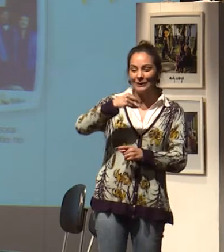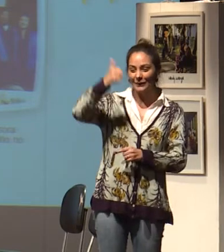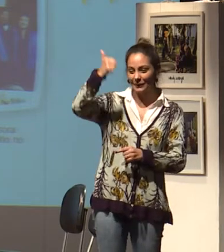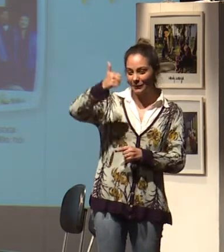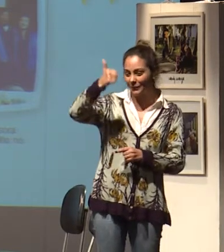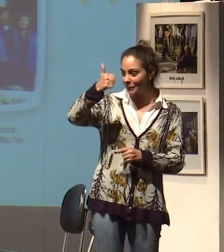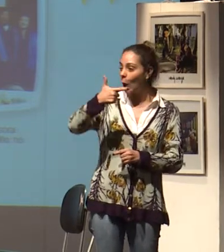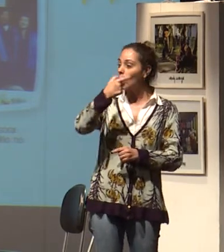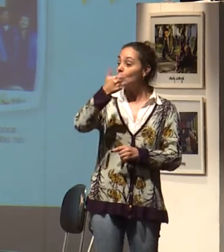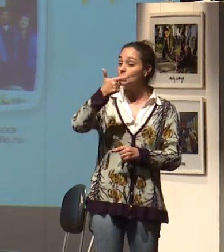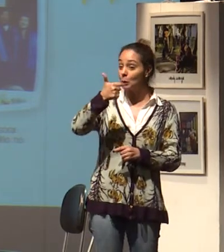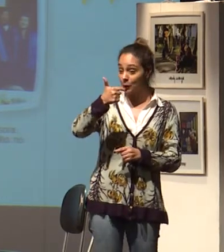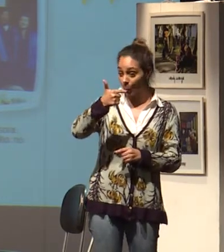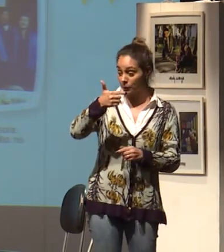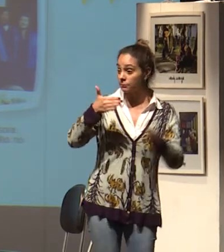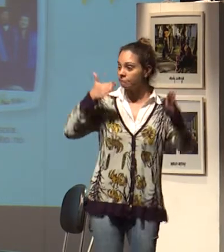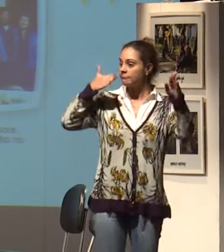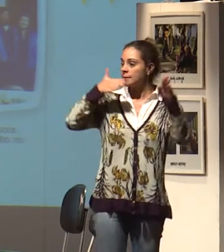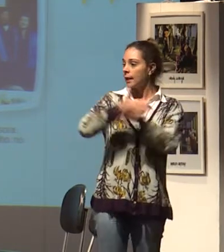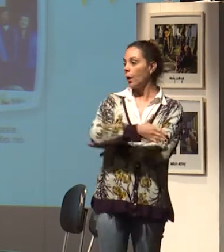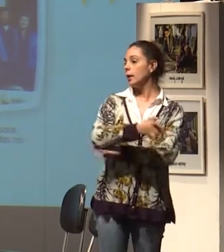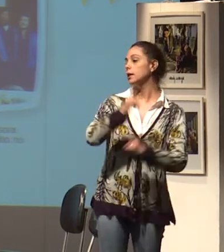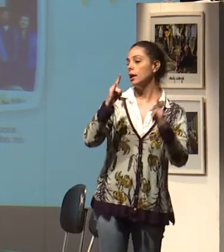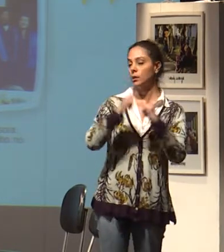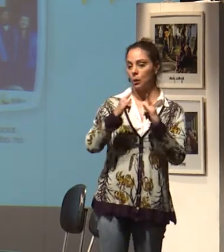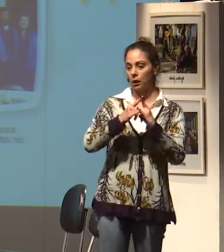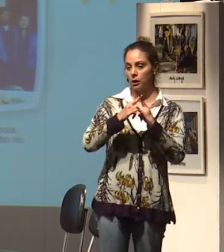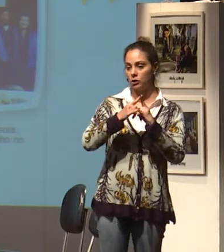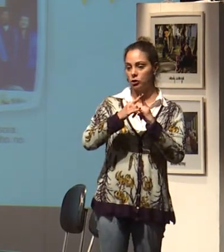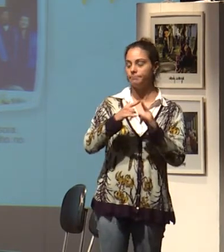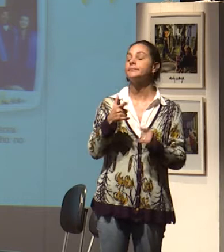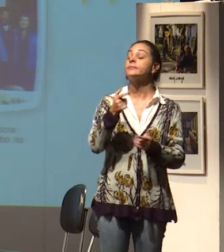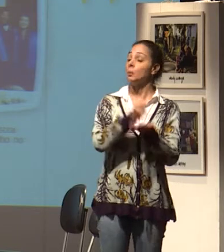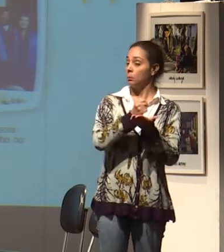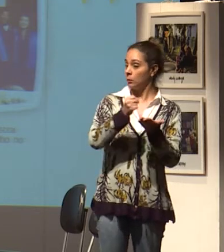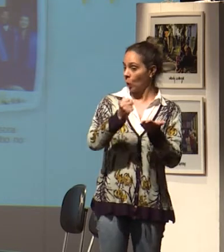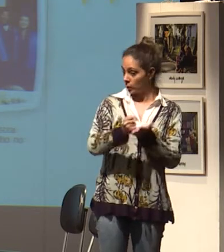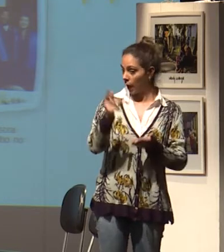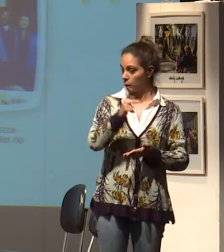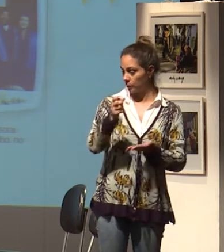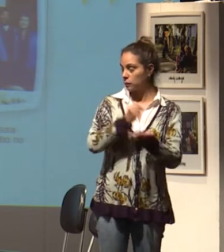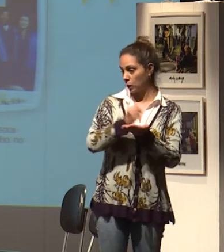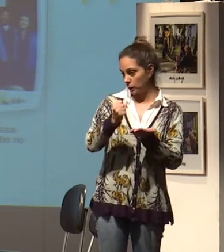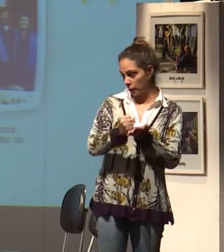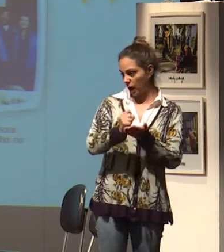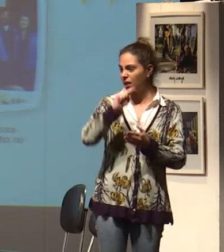Mostrando essa foto aqui, essa primeira imagem, foi em 2012. Foi assim que eu entrei no INES. Foi um contrato temporário